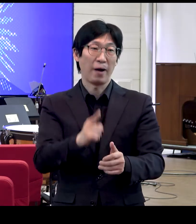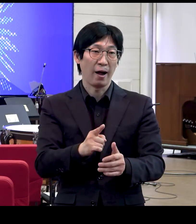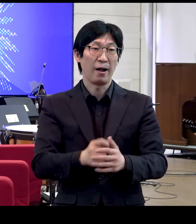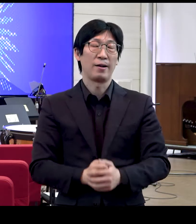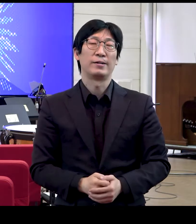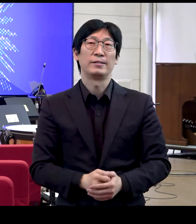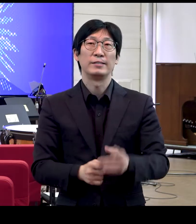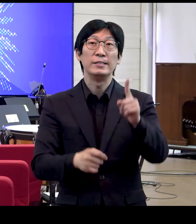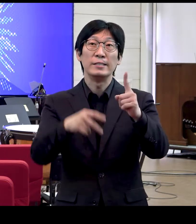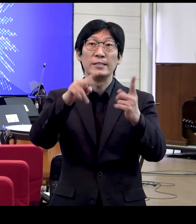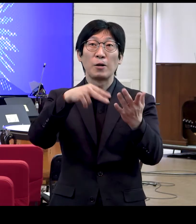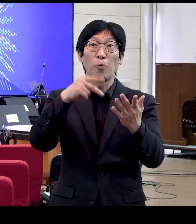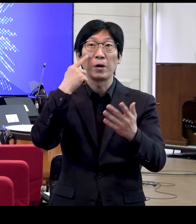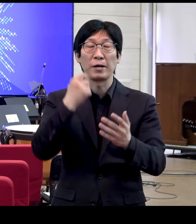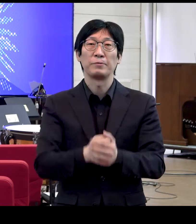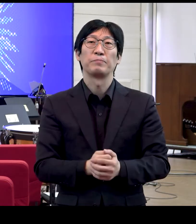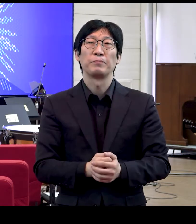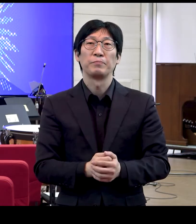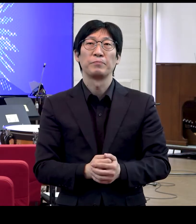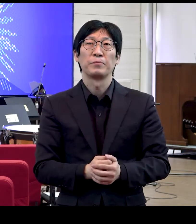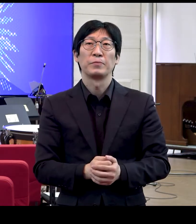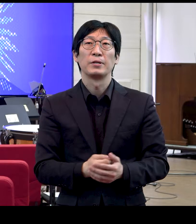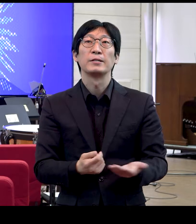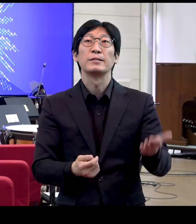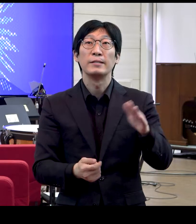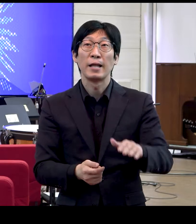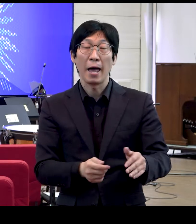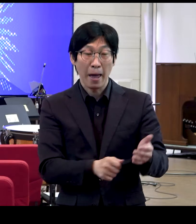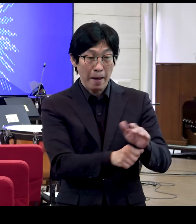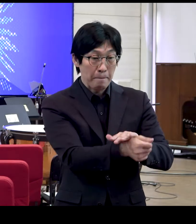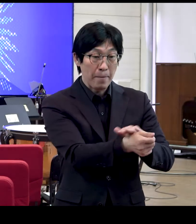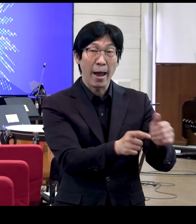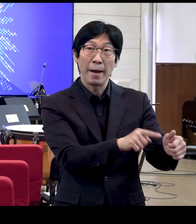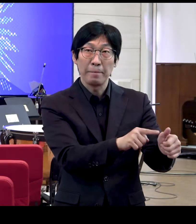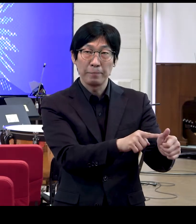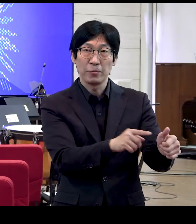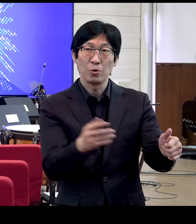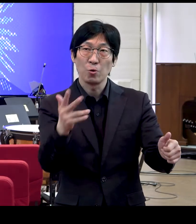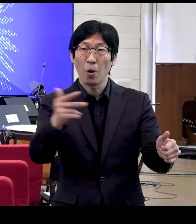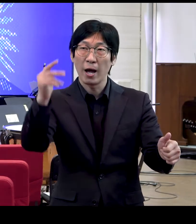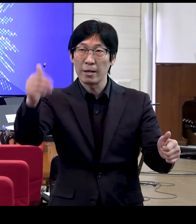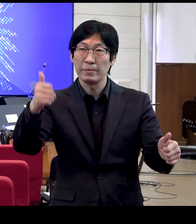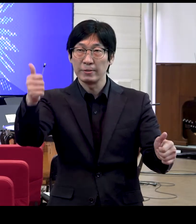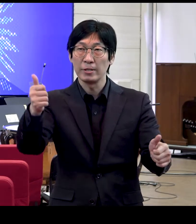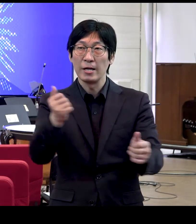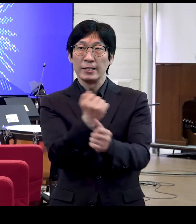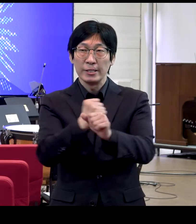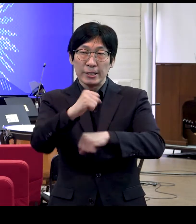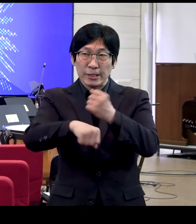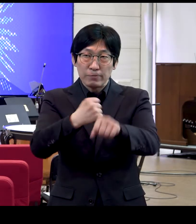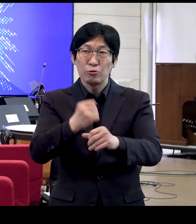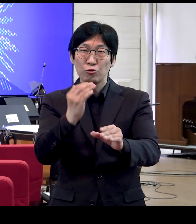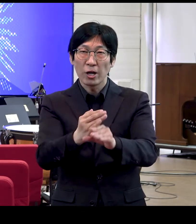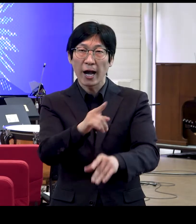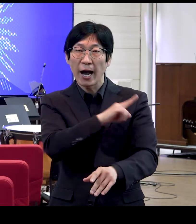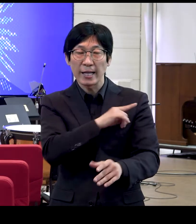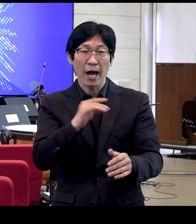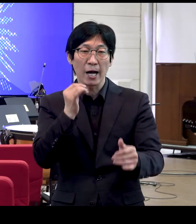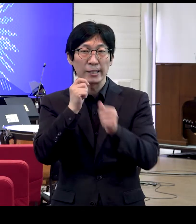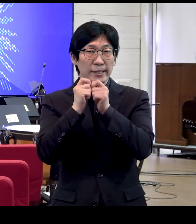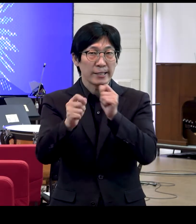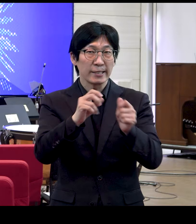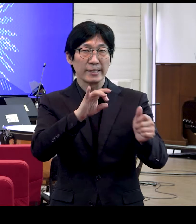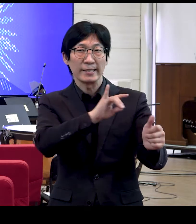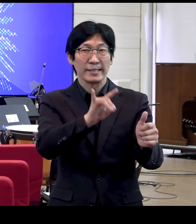1절 말씀을 함께 읽겠습니다. 1절 같이 읽습니다. 그런데 뱀은 여호와 하나님이 지으신 들짐승 중에